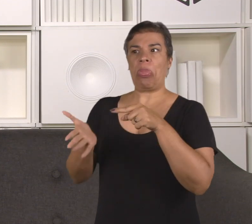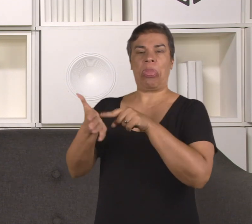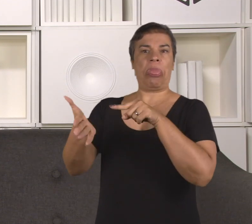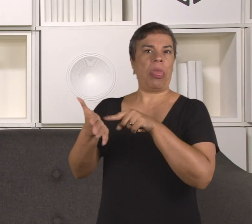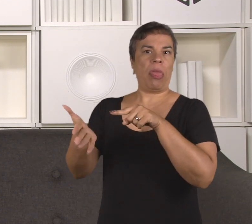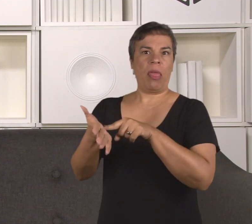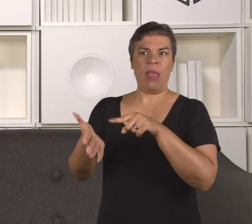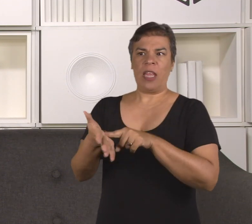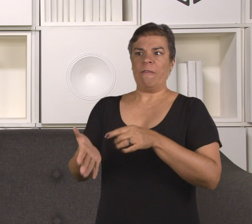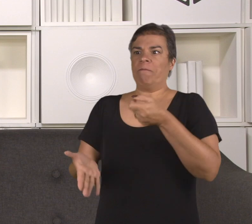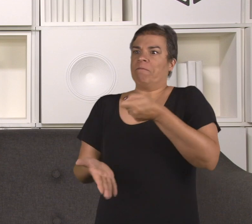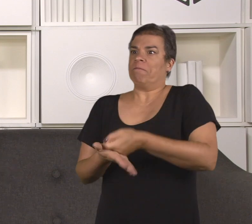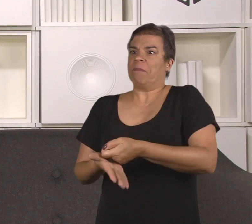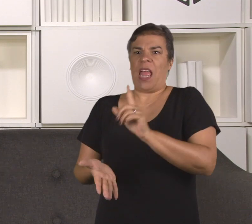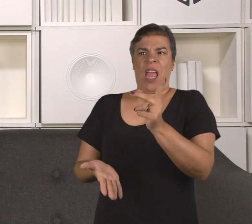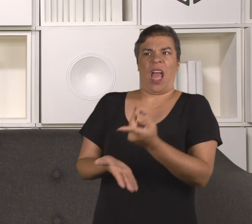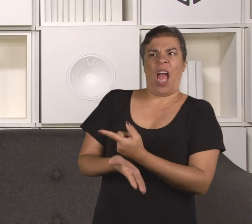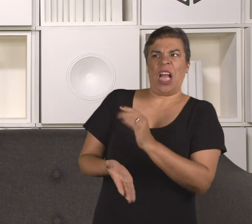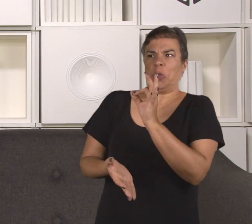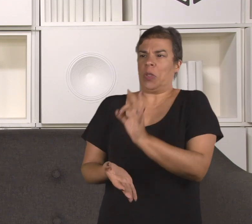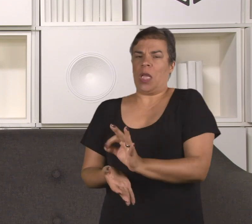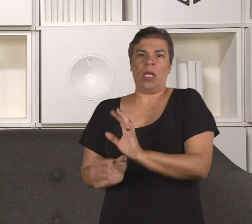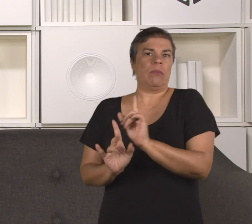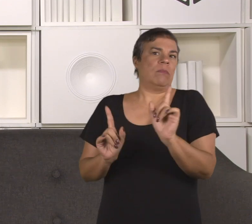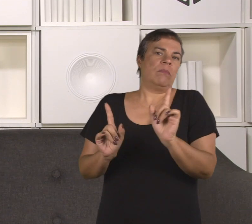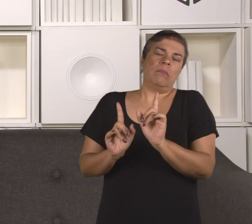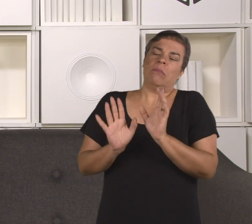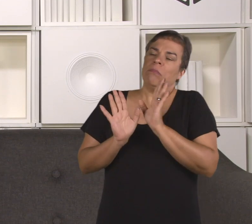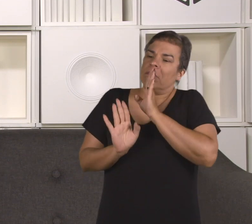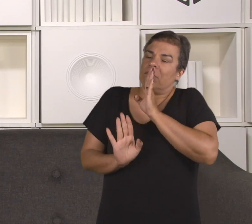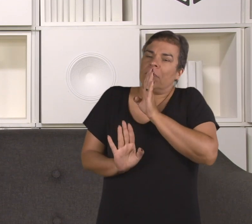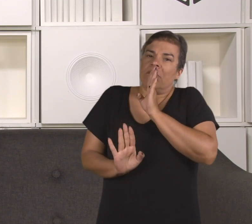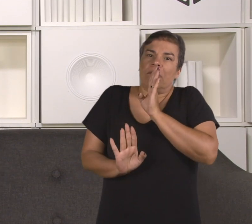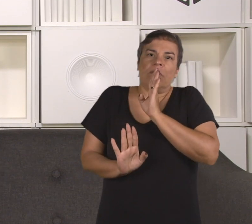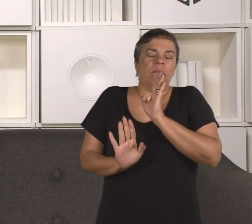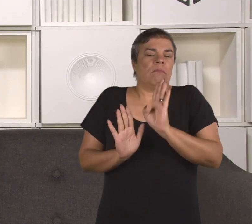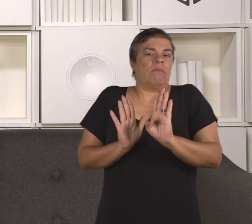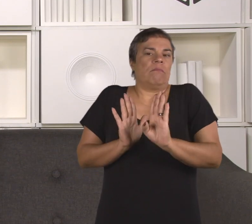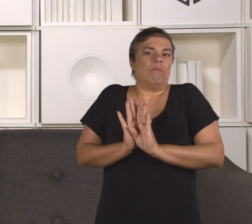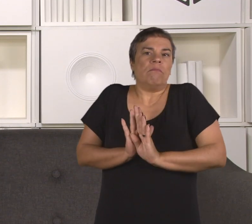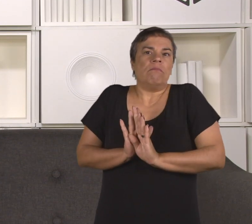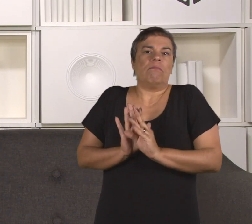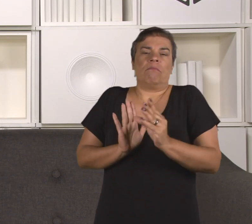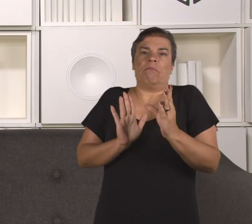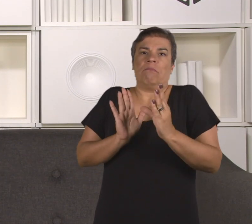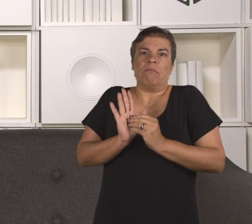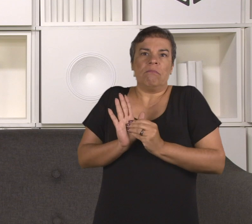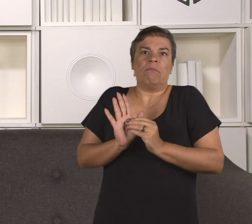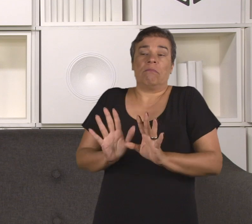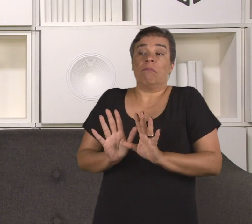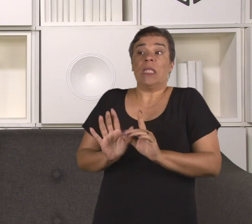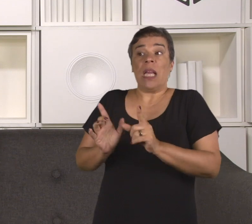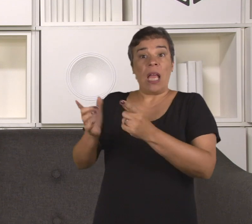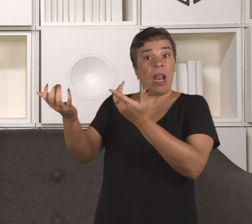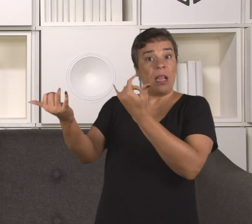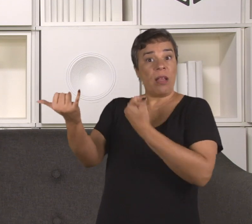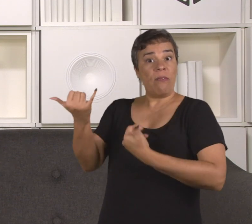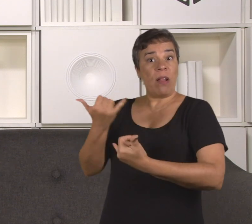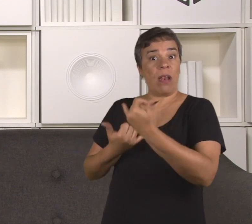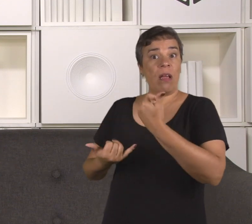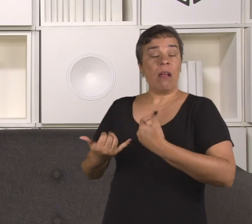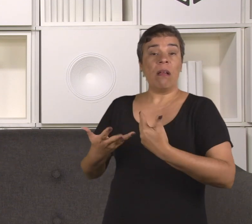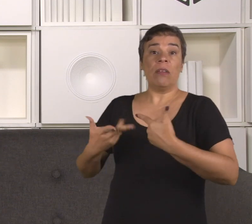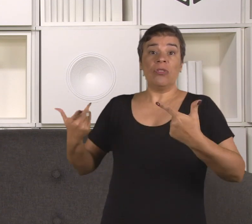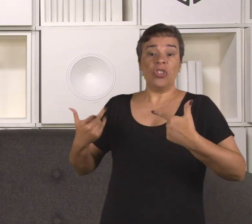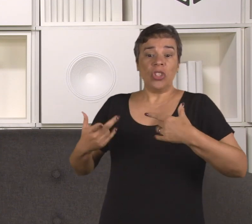condene, apenas acolha. São histórias de dores, histórias de